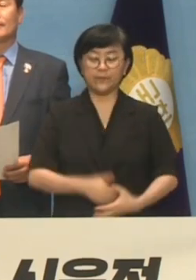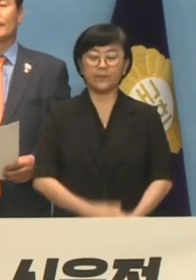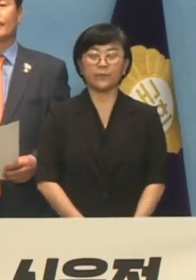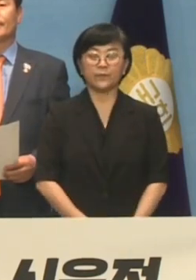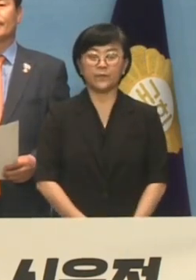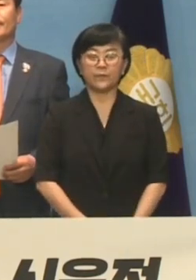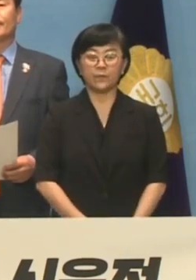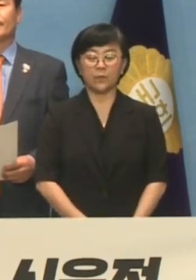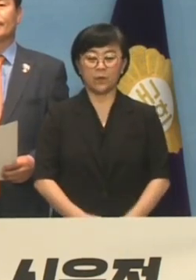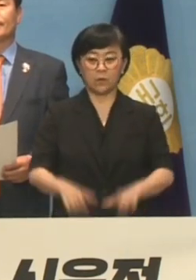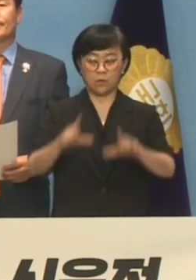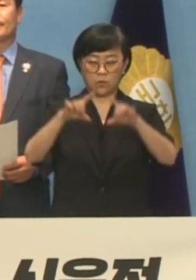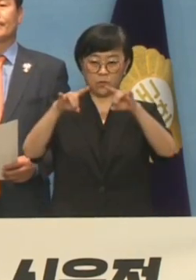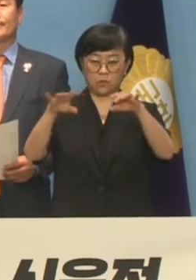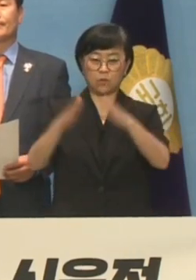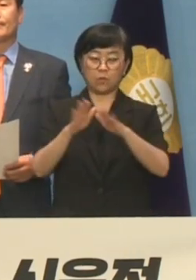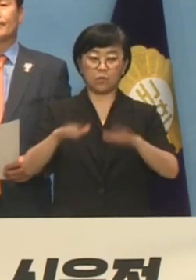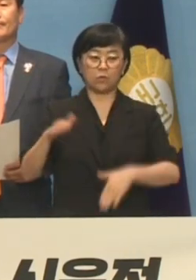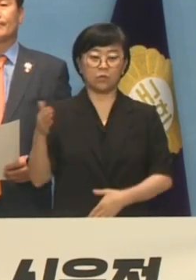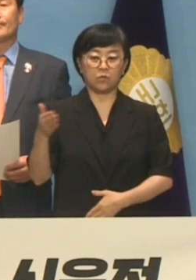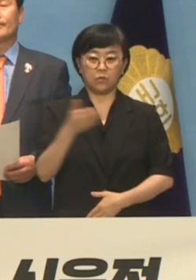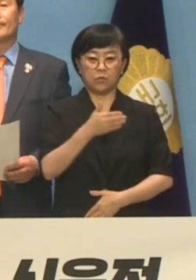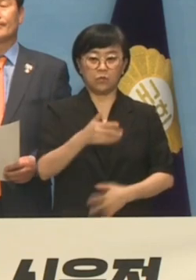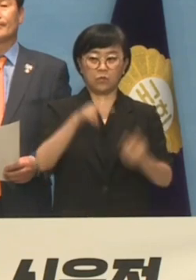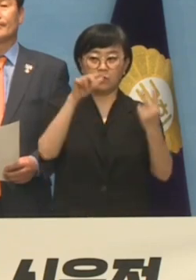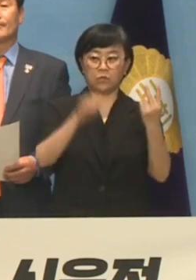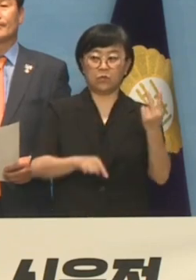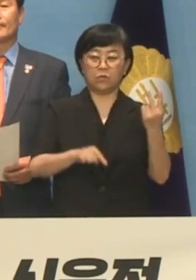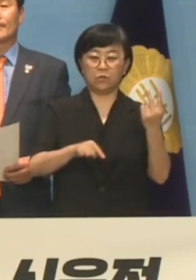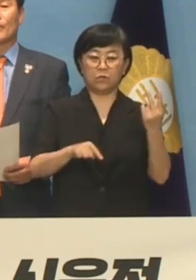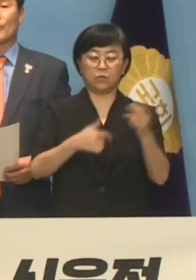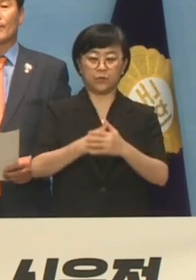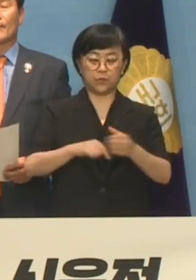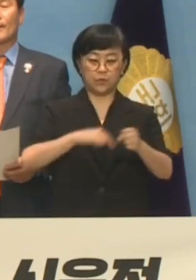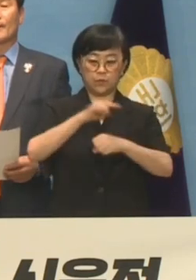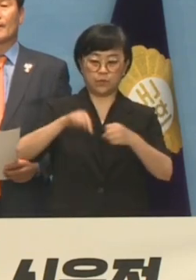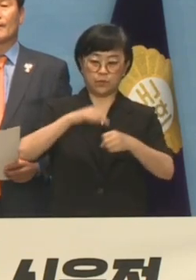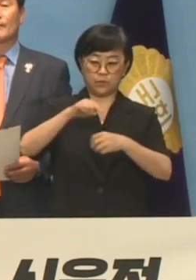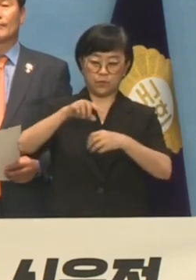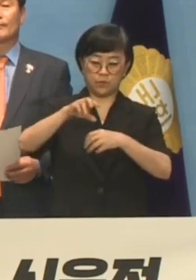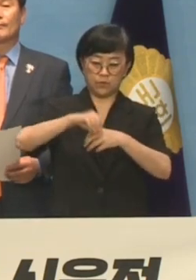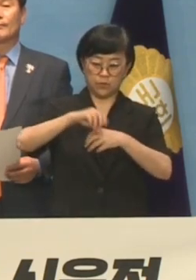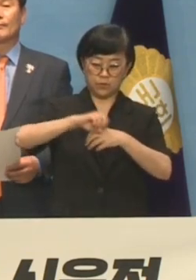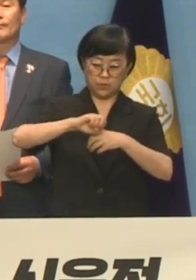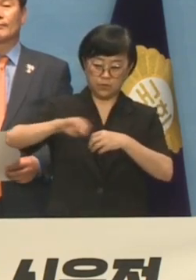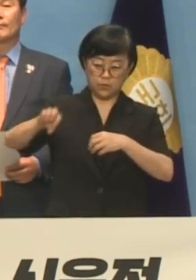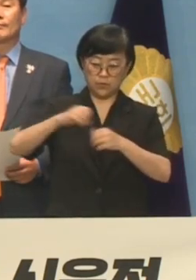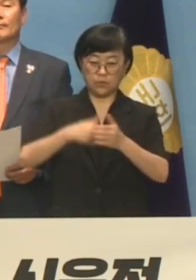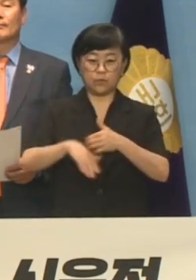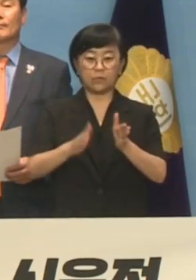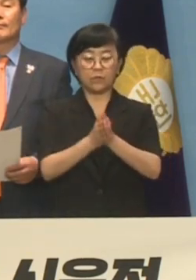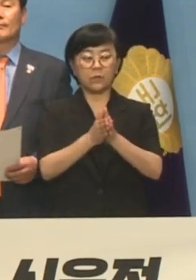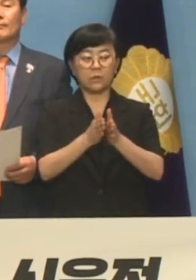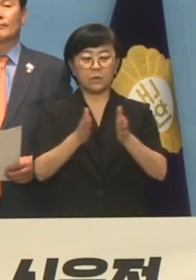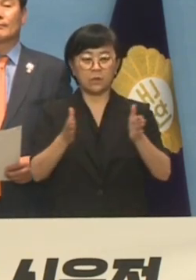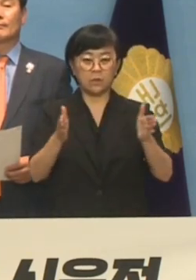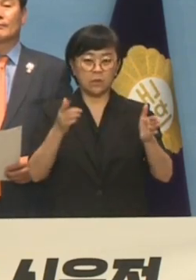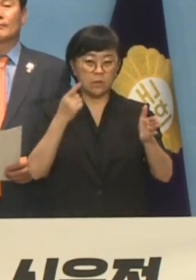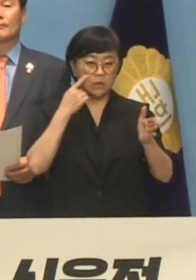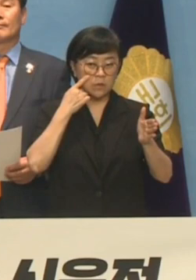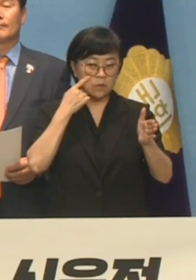다가왔습니다. 도쿄전력은 오늘부터 2주간 오염수 해양 방류를 위한 시 운전을